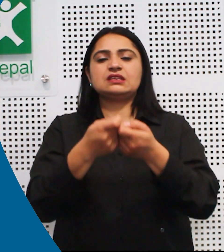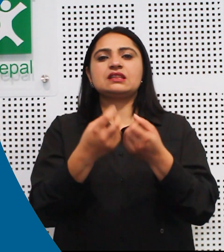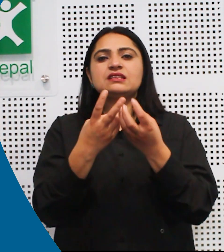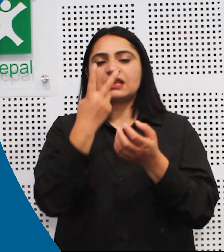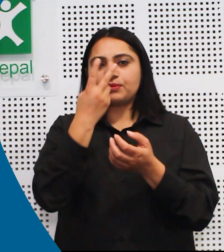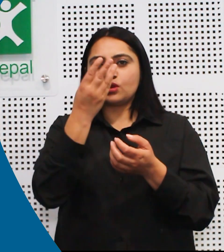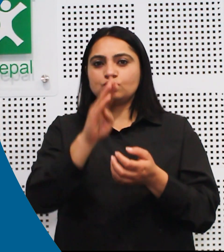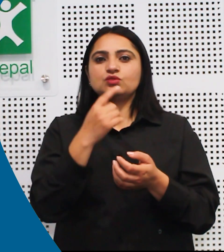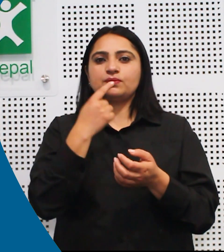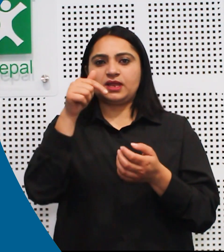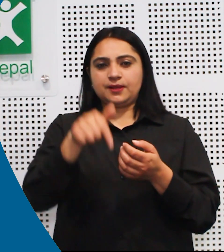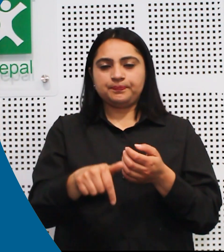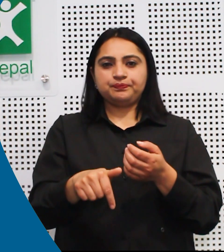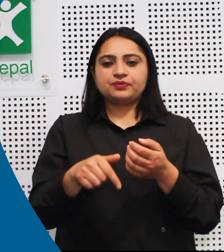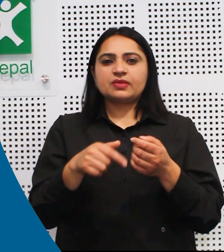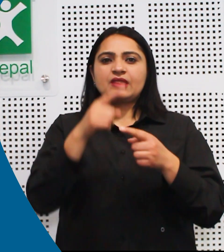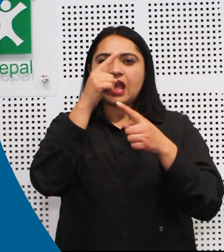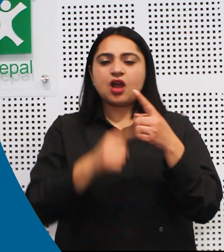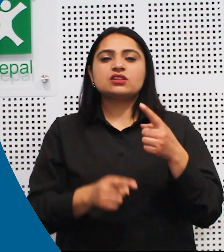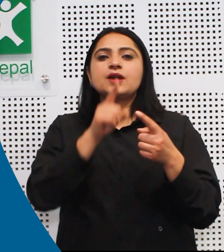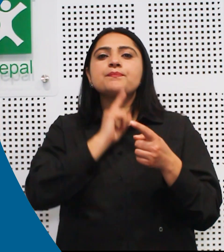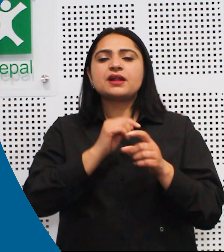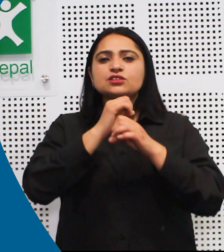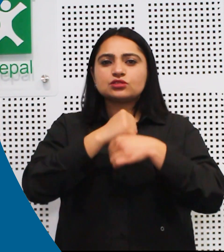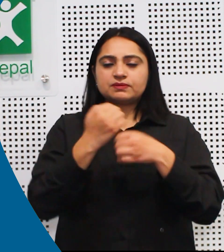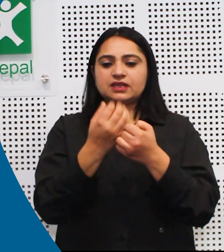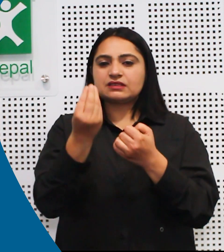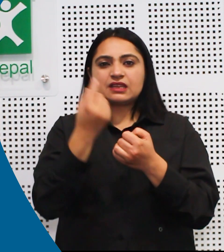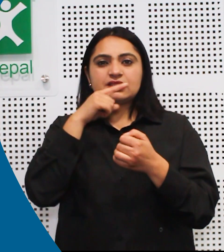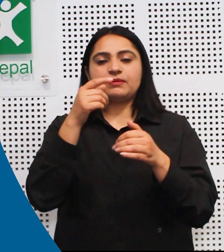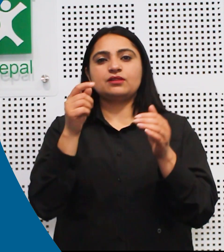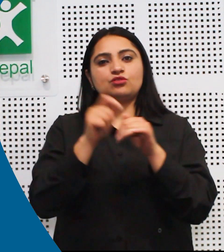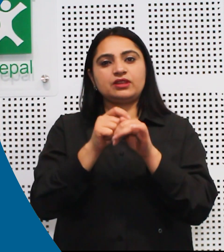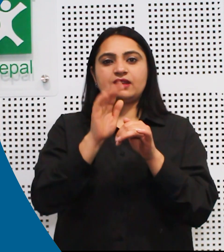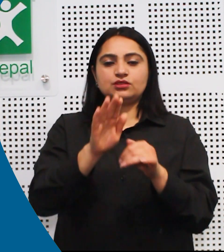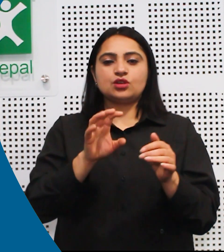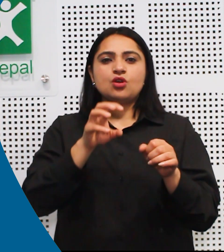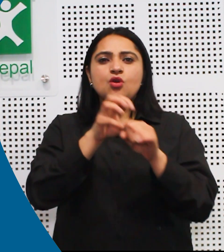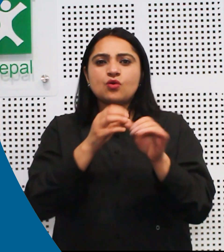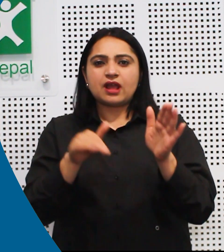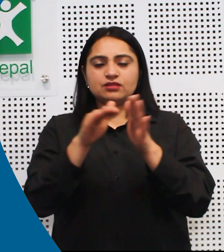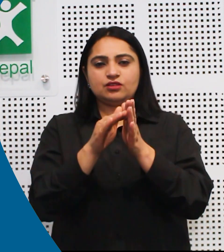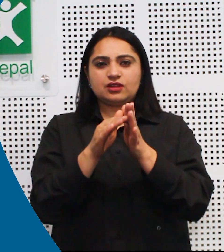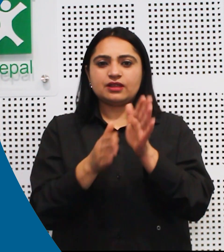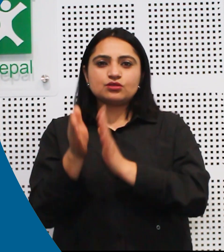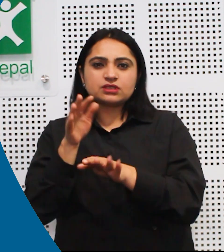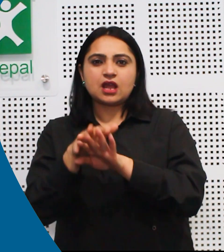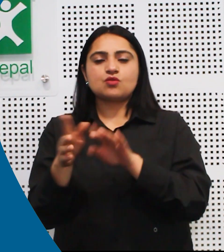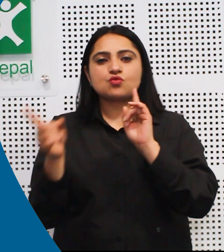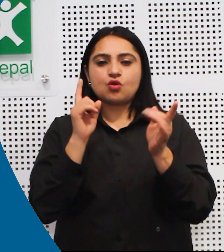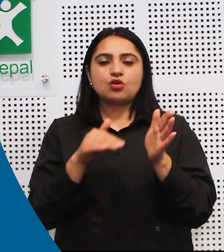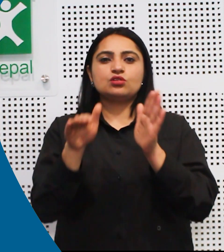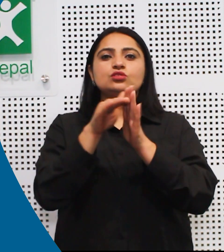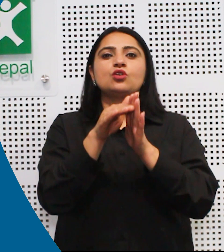छ भने अहिले हामीले यो अर्धवार्षिक समीक्षा गर्ने केही दिनमा हामी तयारीमा छौँ। वडा तहका योजनाहरू, नगर तहका योजनाहरू अधिकांश त